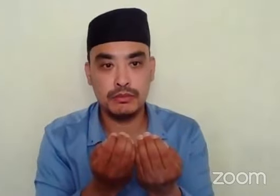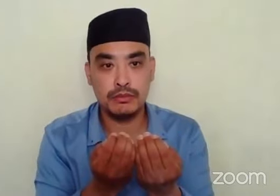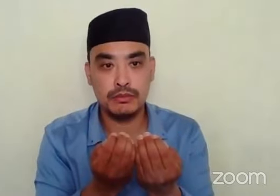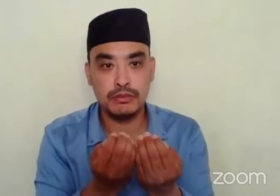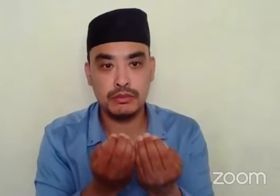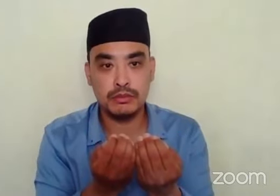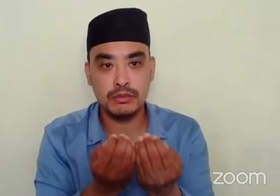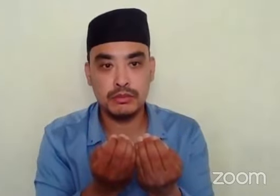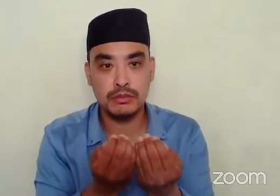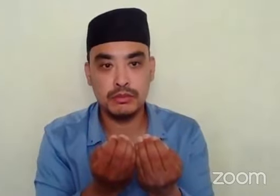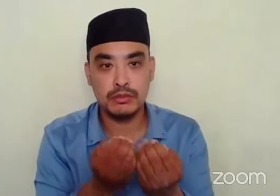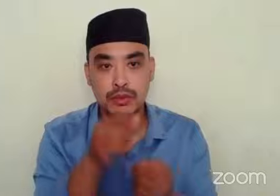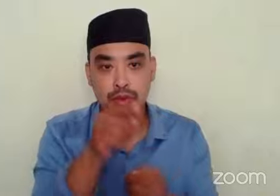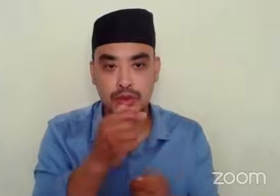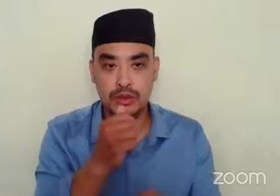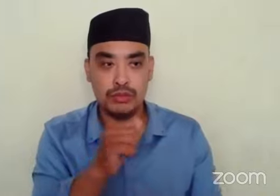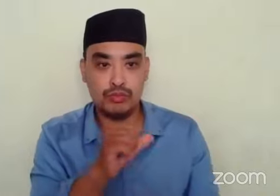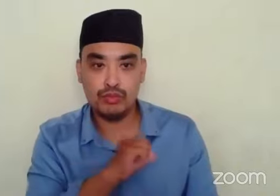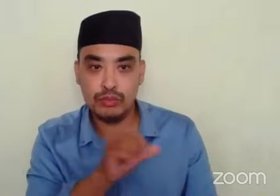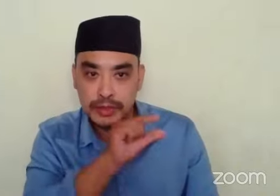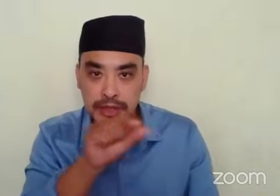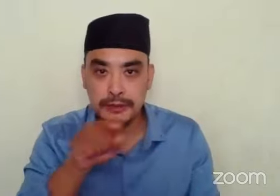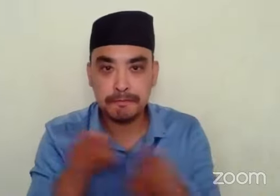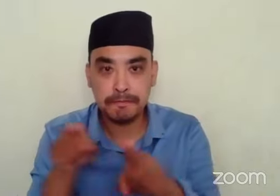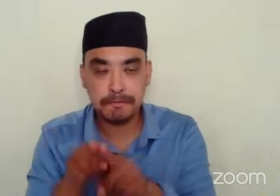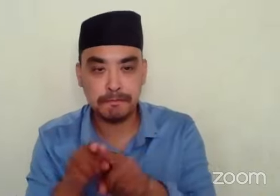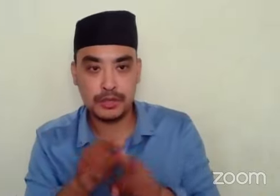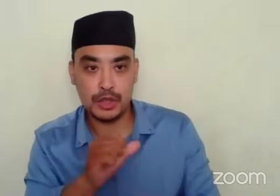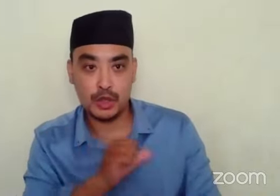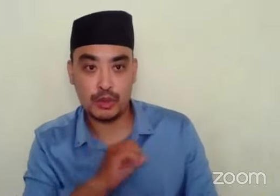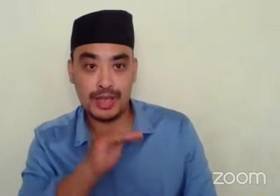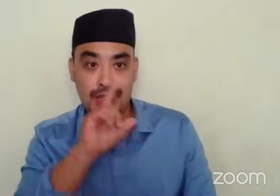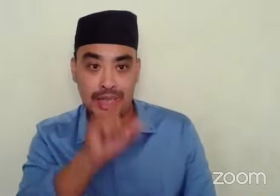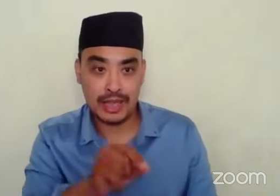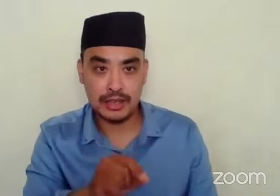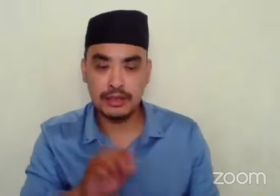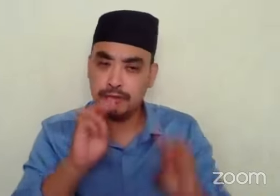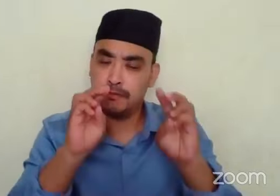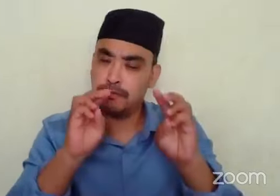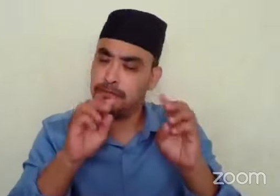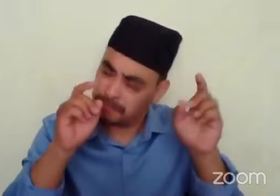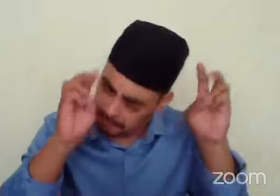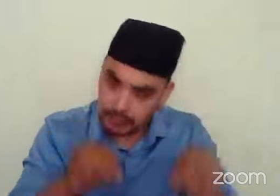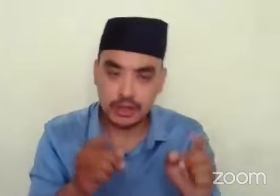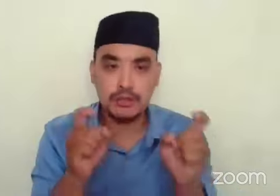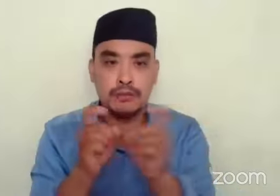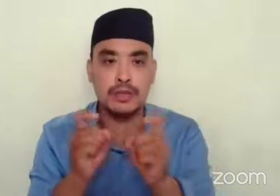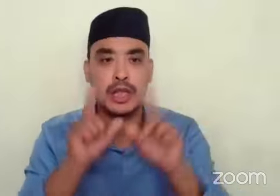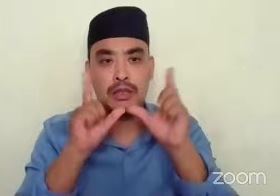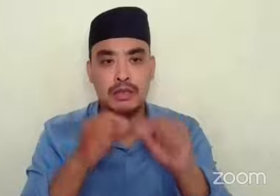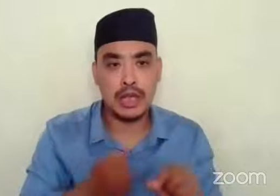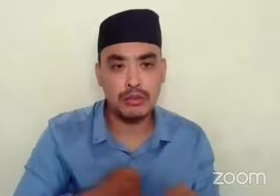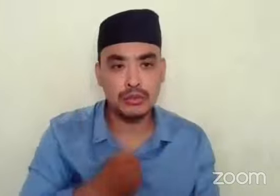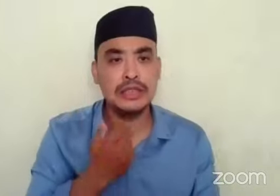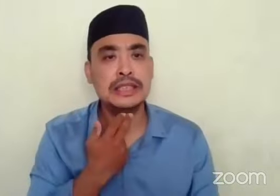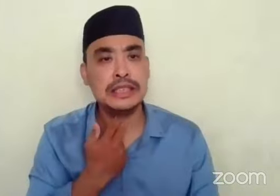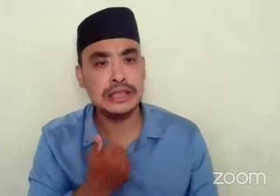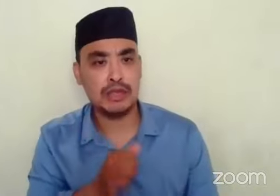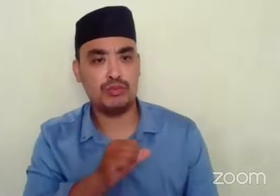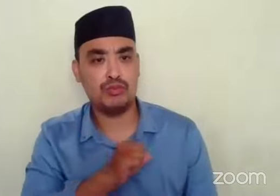कुराहरू गरिरहँदाखेरि चाहिँ यौनिक रूपले यौनिकतालाई चाहिँ हामीले एकदमै मजाले विश्लेषण गर्ने, आफ्नो यौन चाहनाहरू